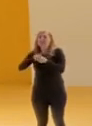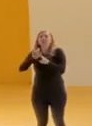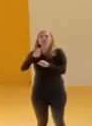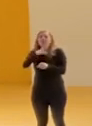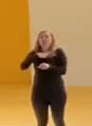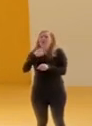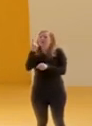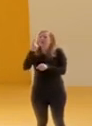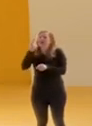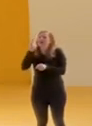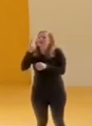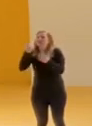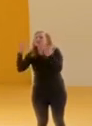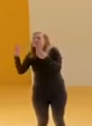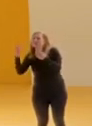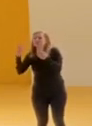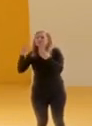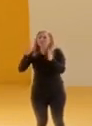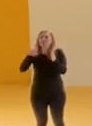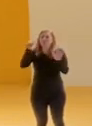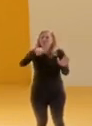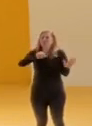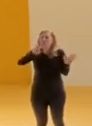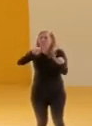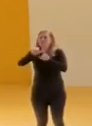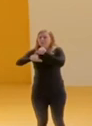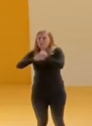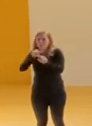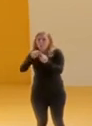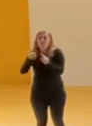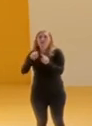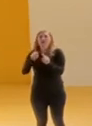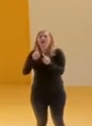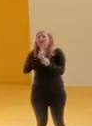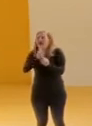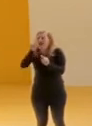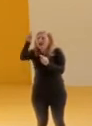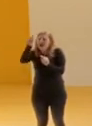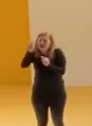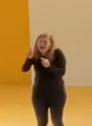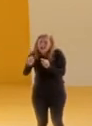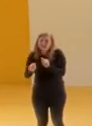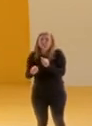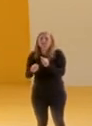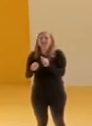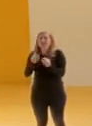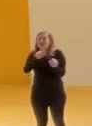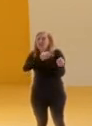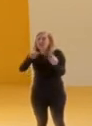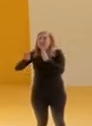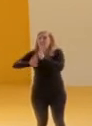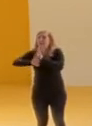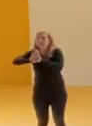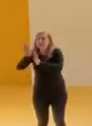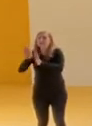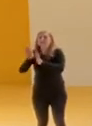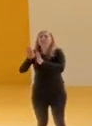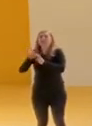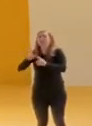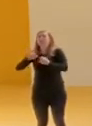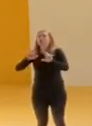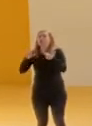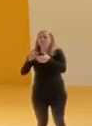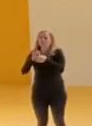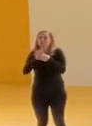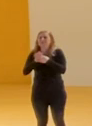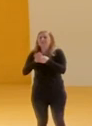tam 1.9 na początku czyli 1900 rok w każdym przypadku jest taki perinflacja związana z radykalnym